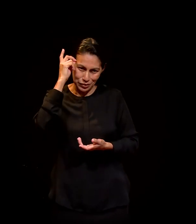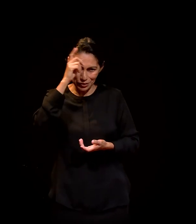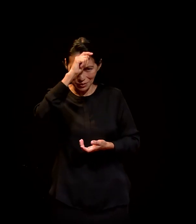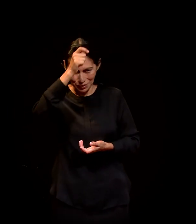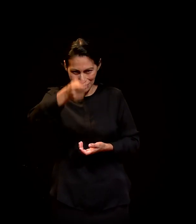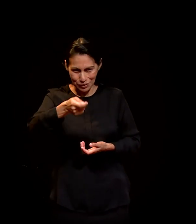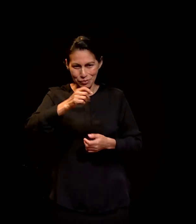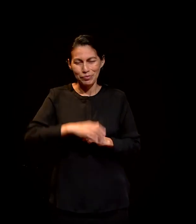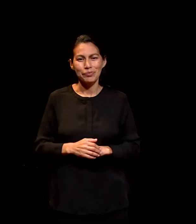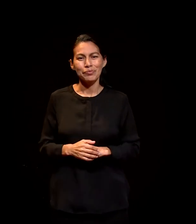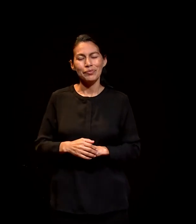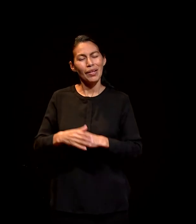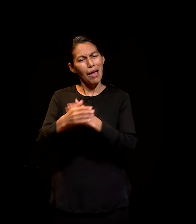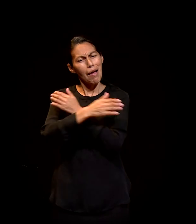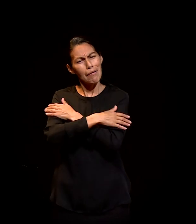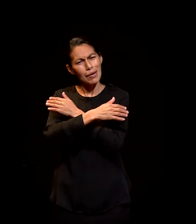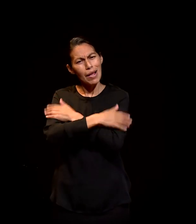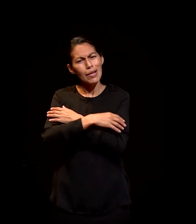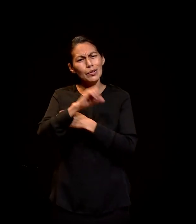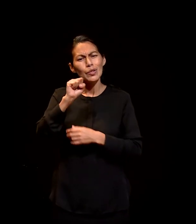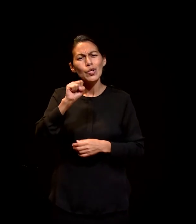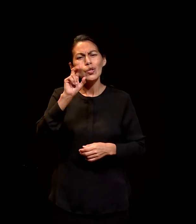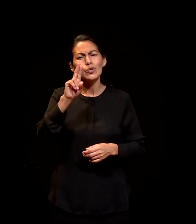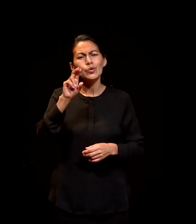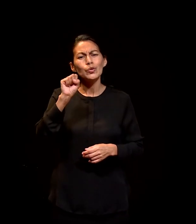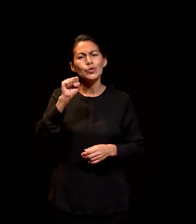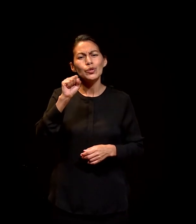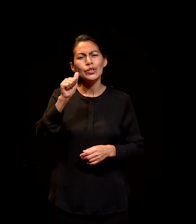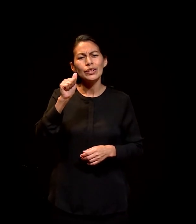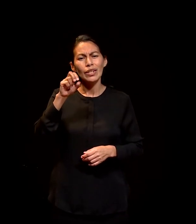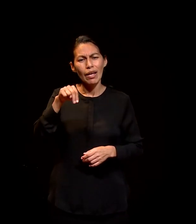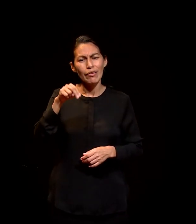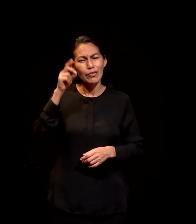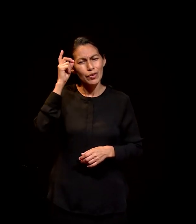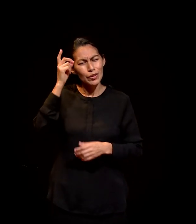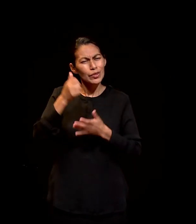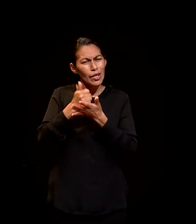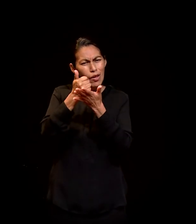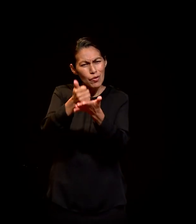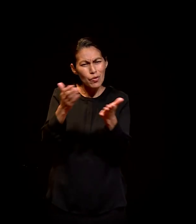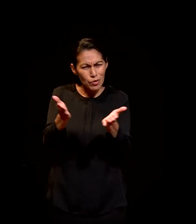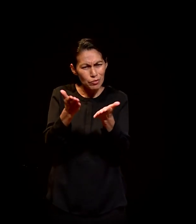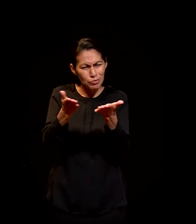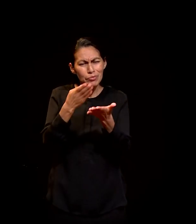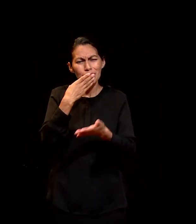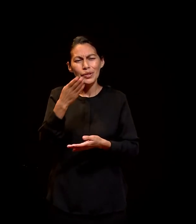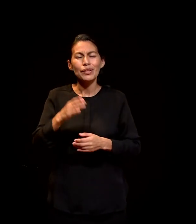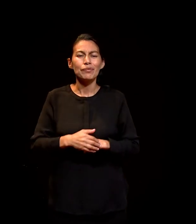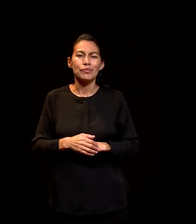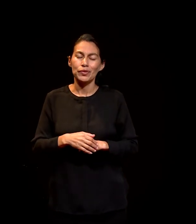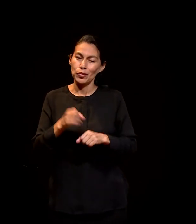un abrazo para ti pero vamos a